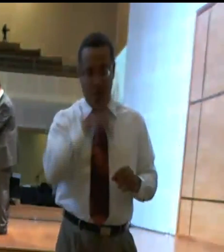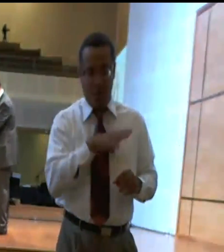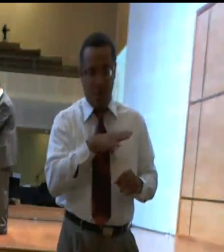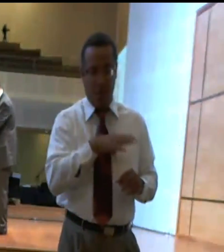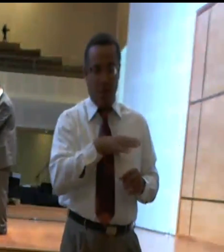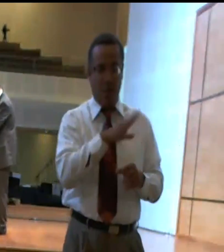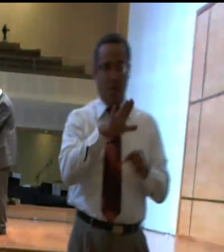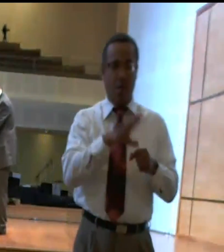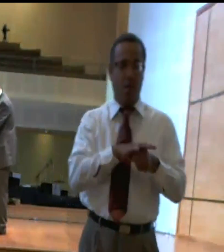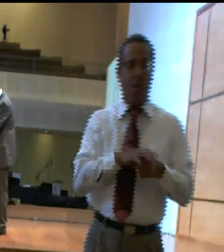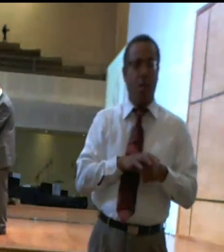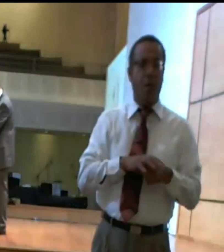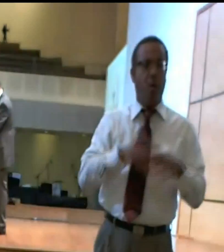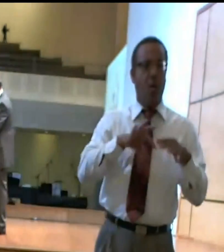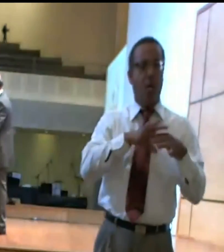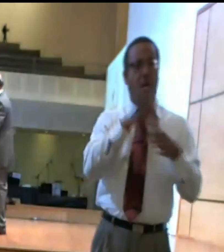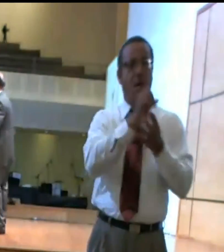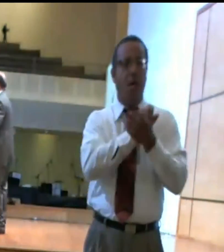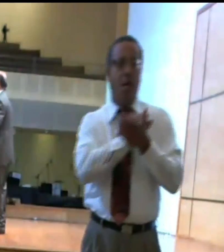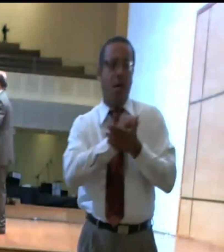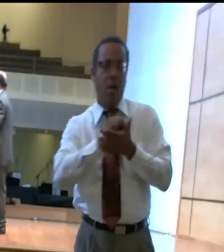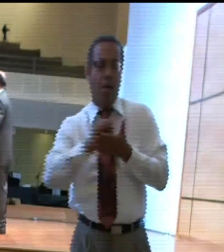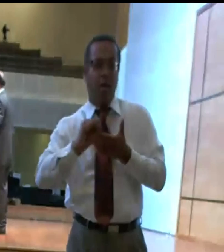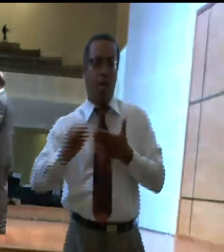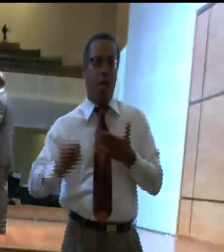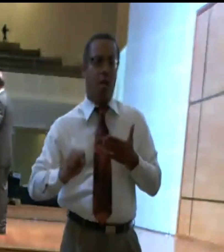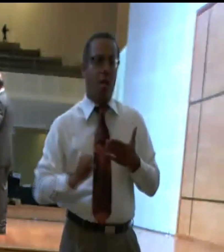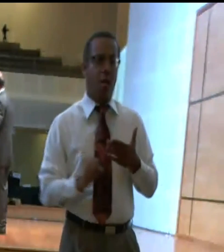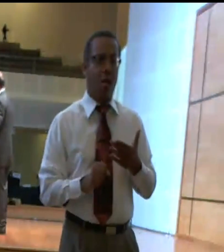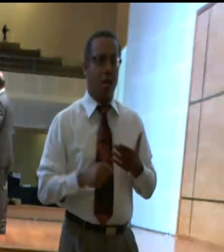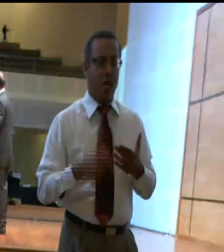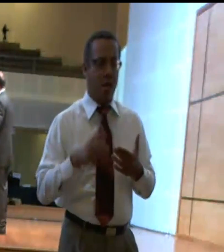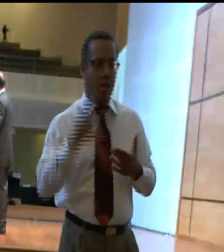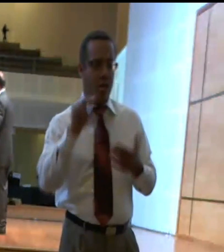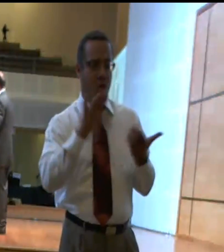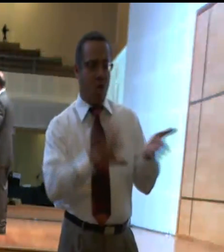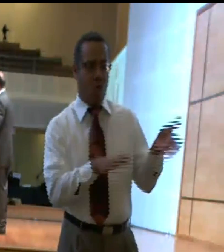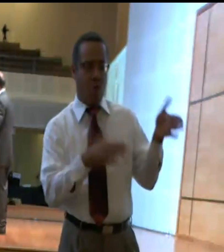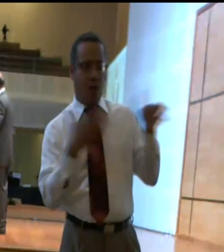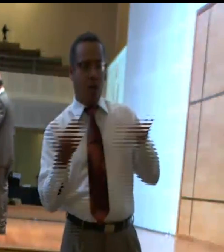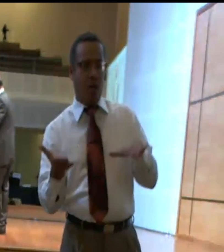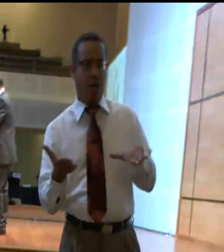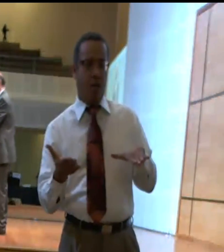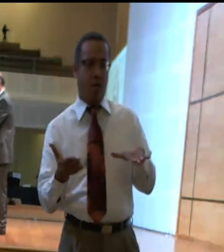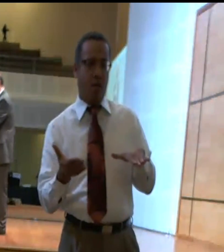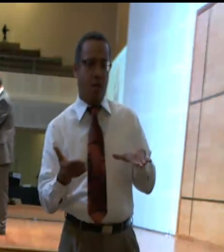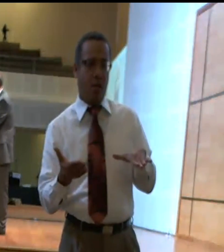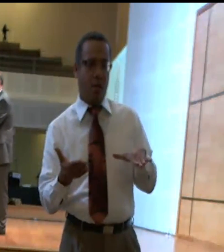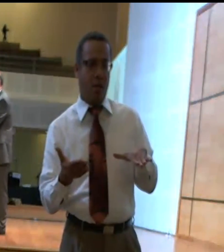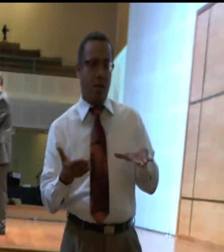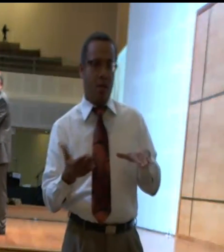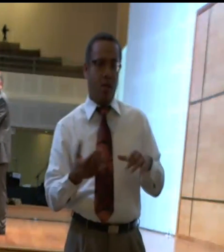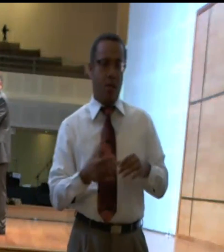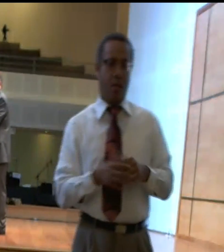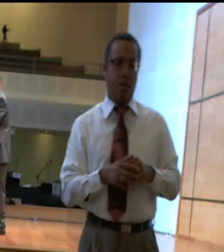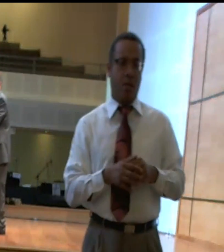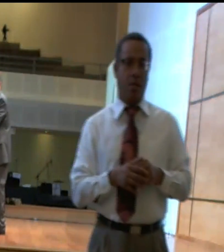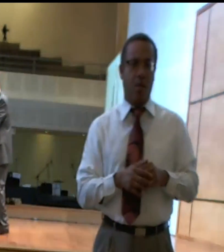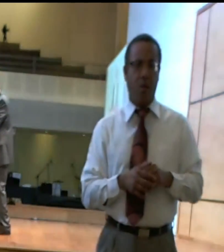potestad sobre el espíritu para retener el espíritu. No me voy a morir. Ajá. O sea, tú puedes decidir que tú no te mueres